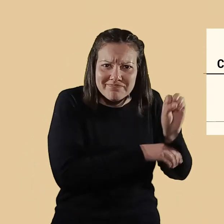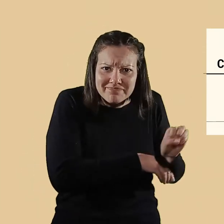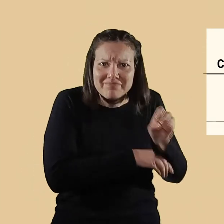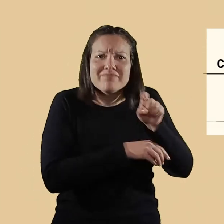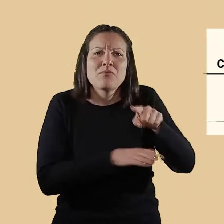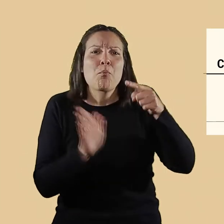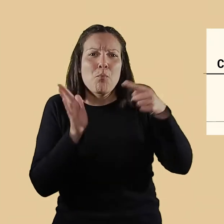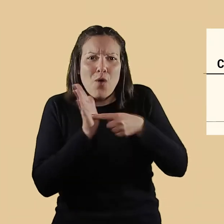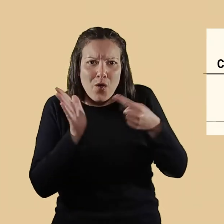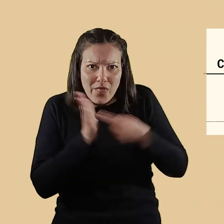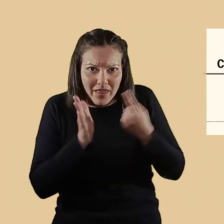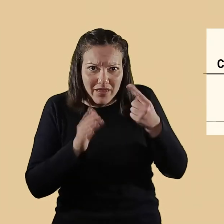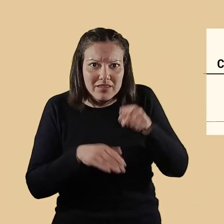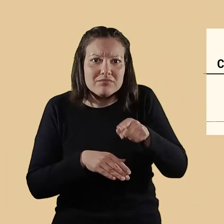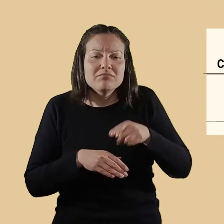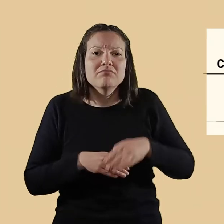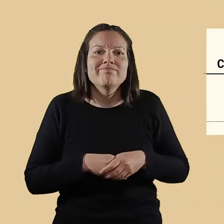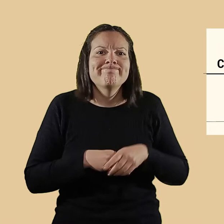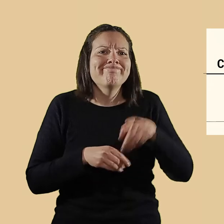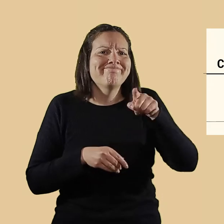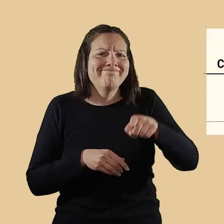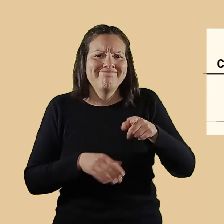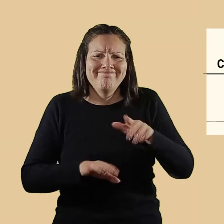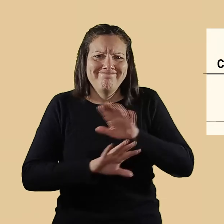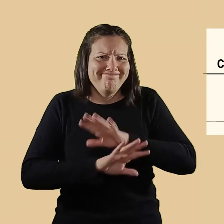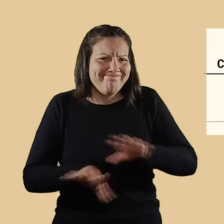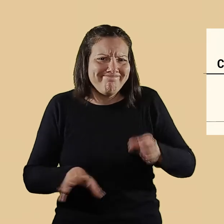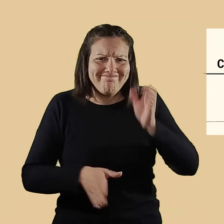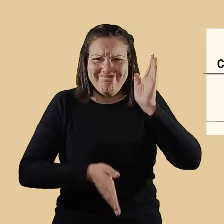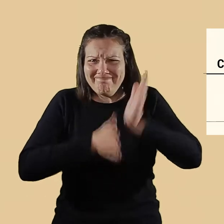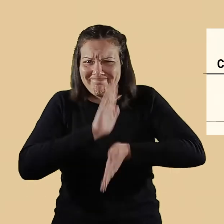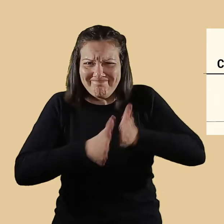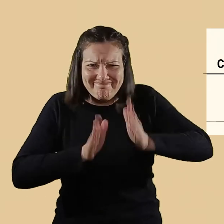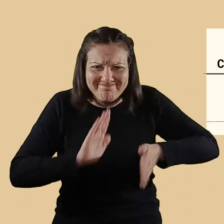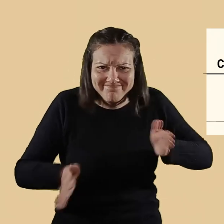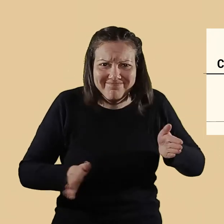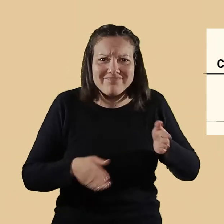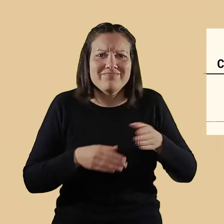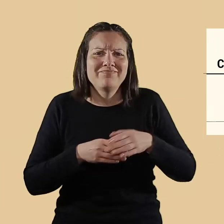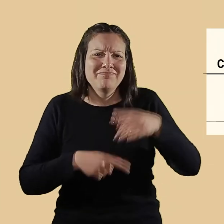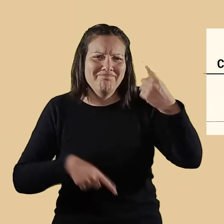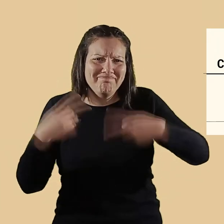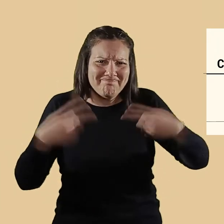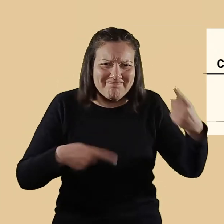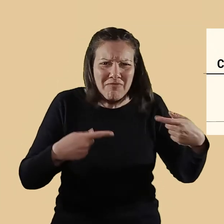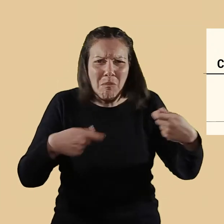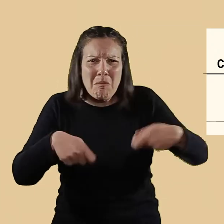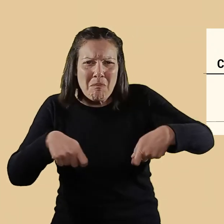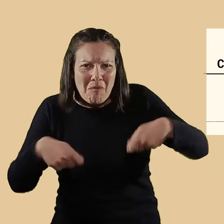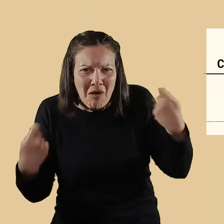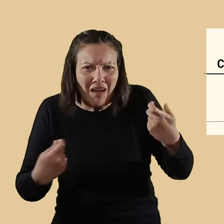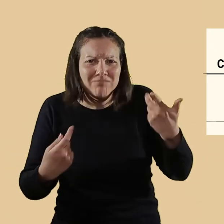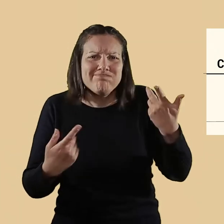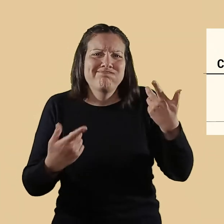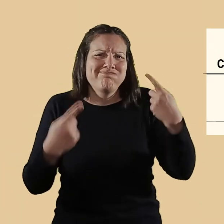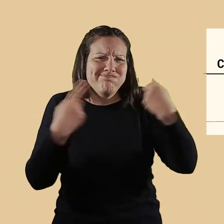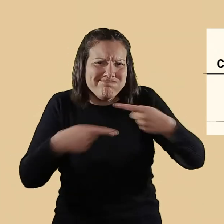Buenos Aires y sometidos a distintos tipos de torturas, violaciones y suplicios.